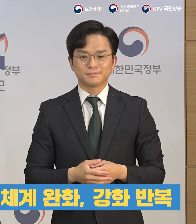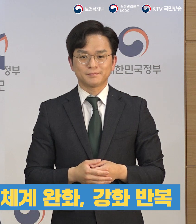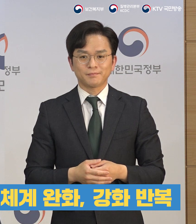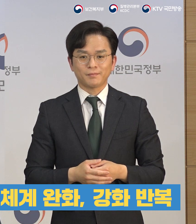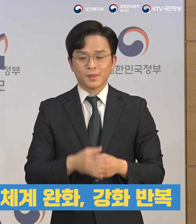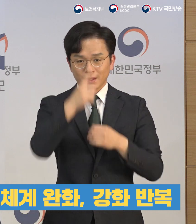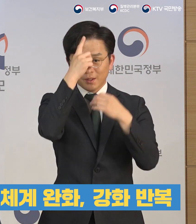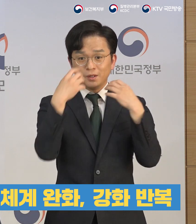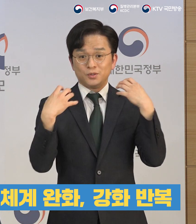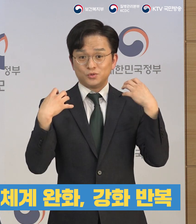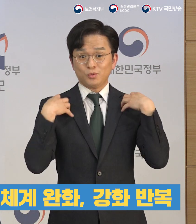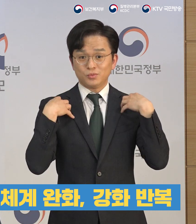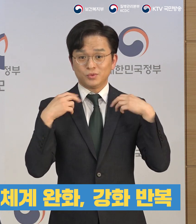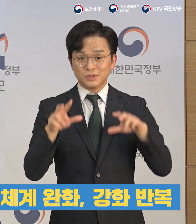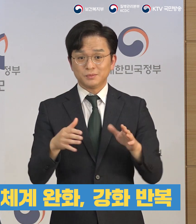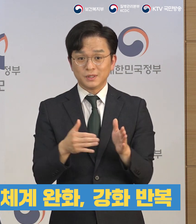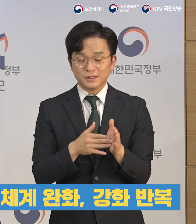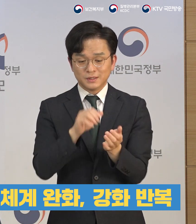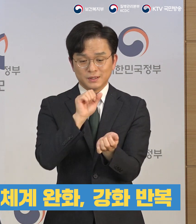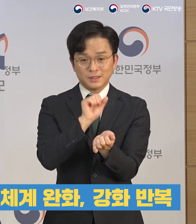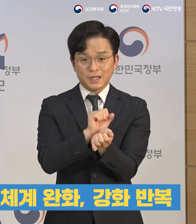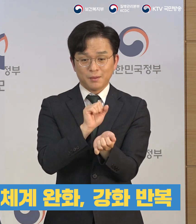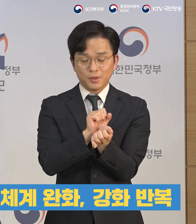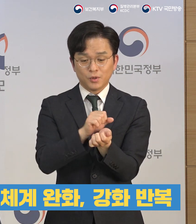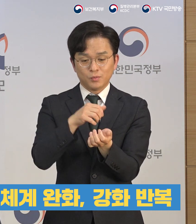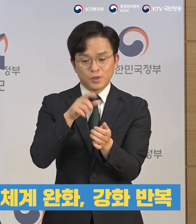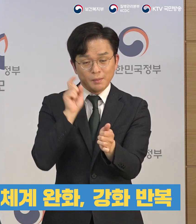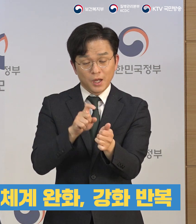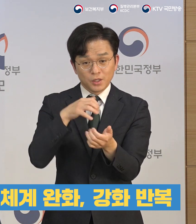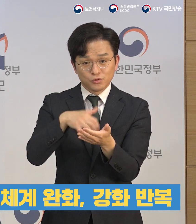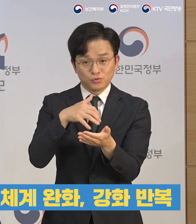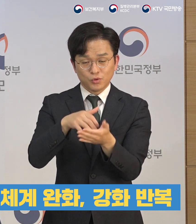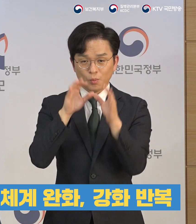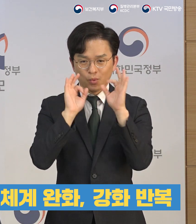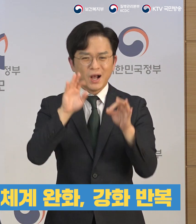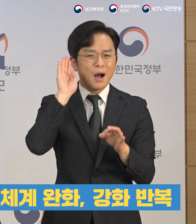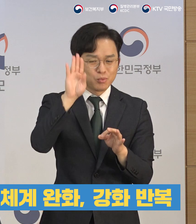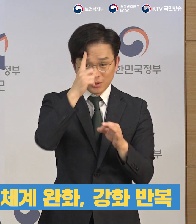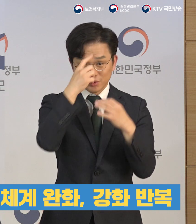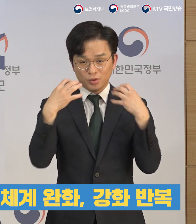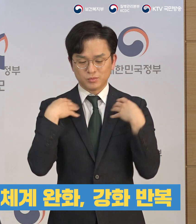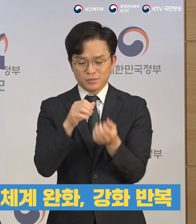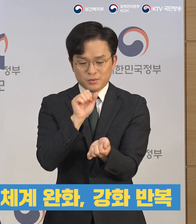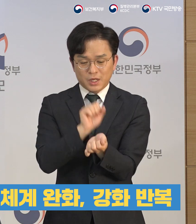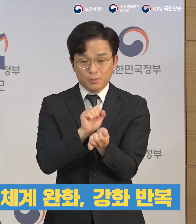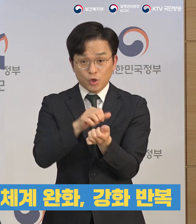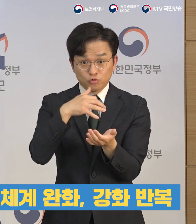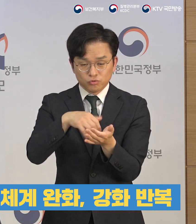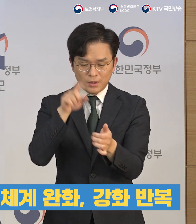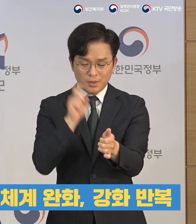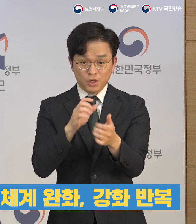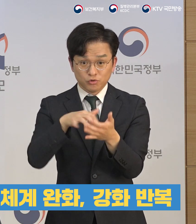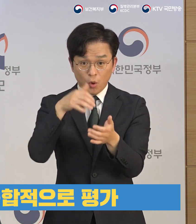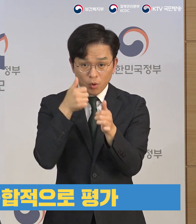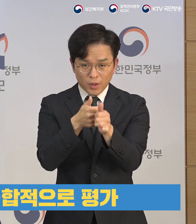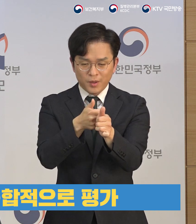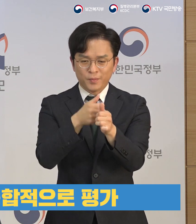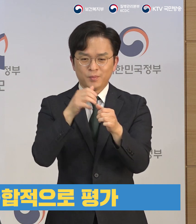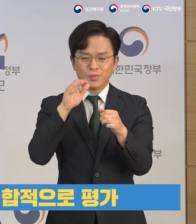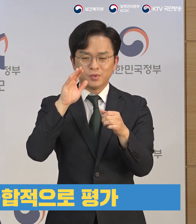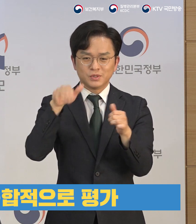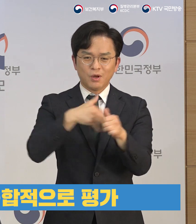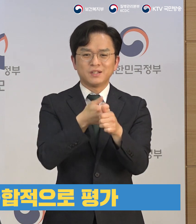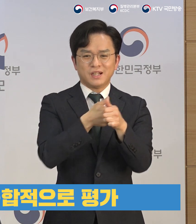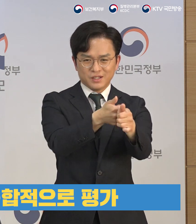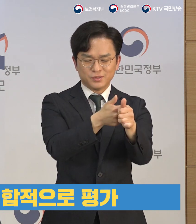사회적 그리 2기 사이에서 완화와 강화 를 반복하며 대응을 할 계획입니다 앞으로